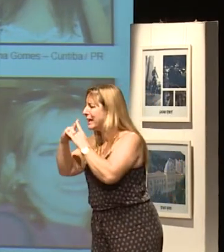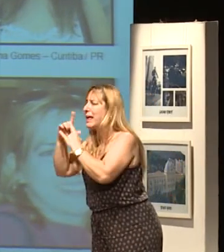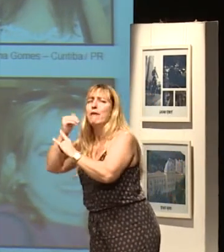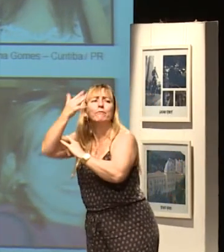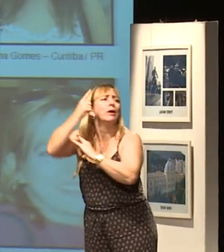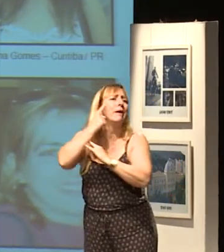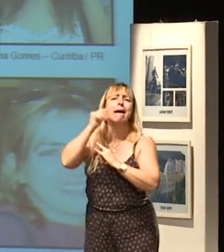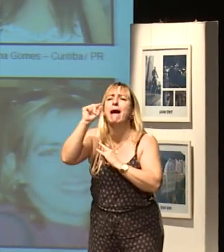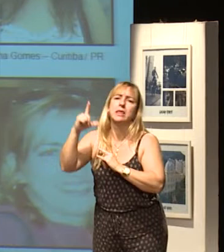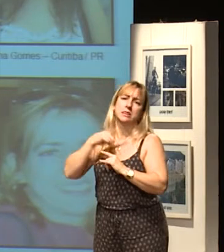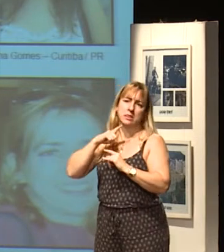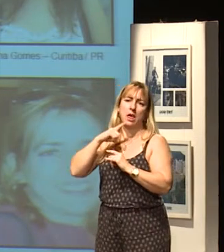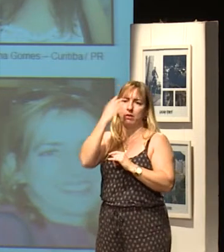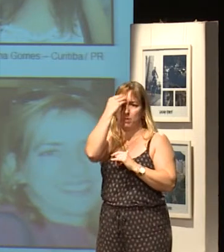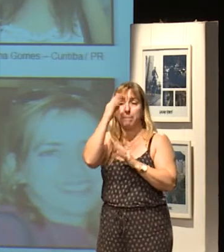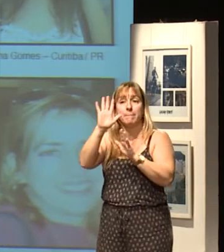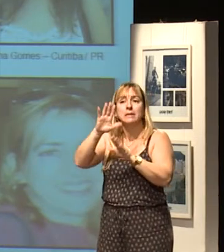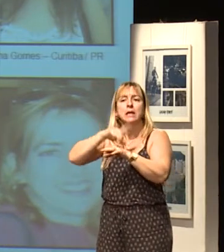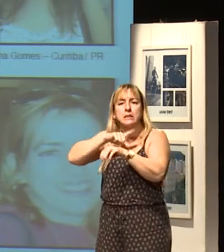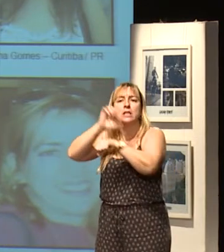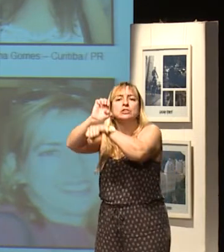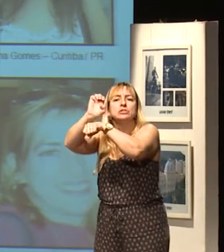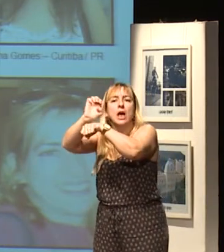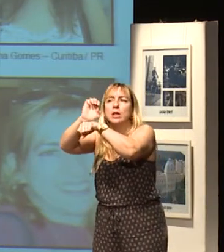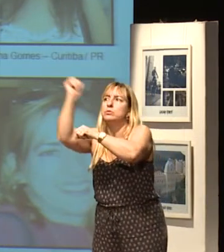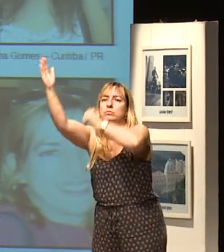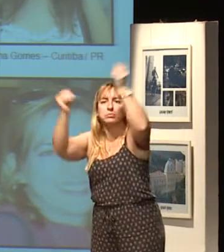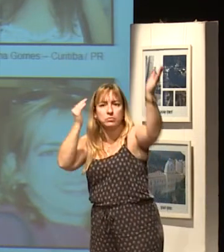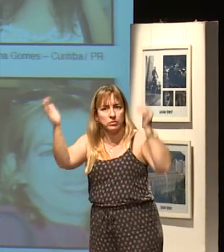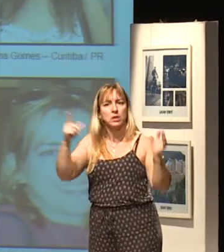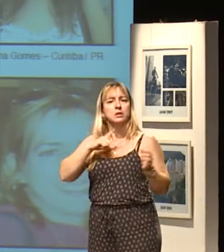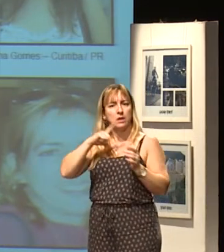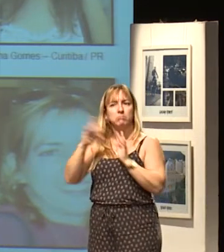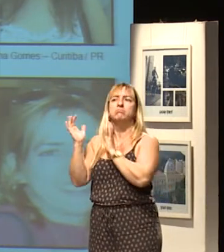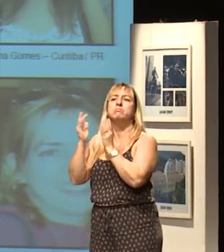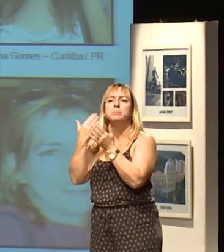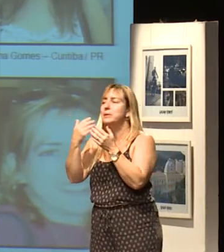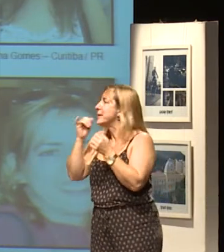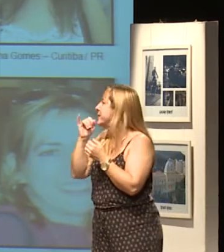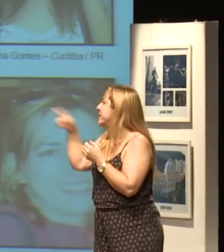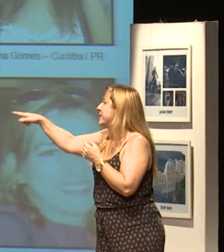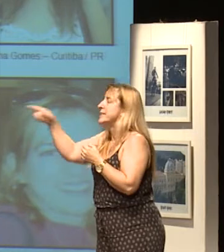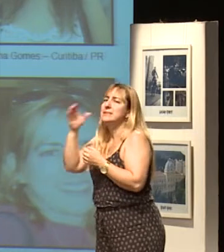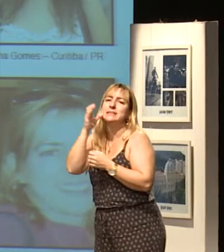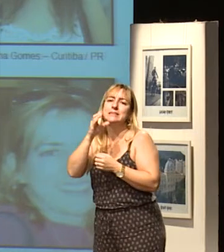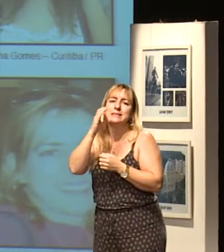Aline, eu aqui no INES, pessoas fora também, em outros estados também, não somente aqui no Rio de Janeiro.